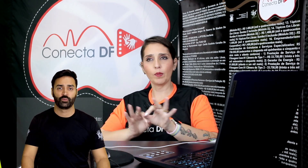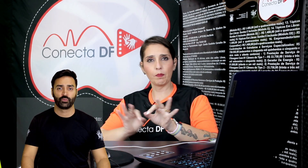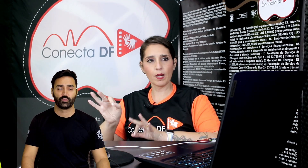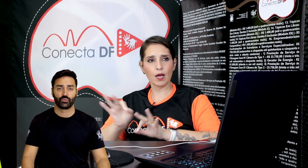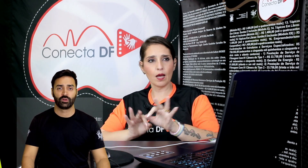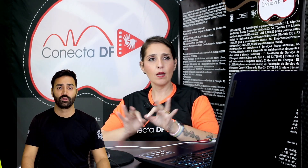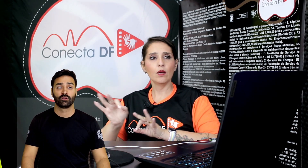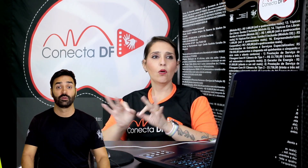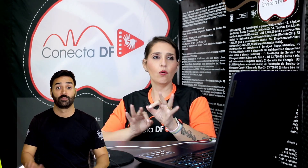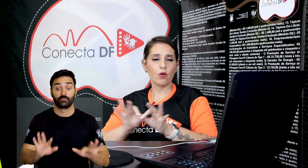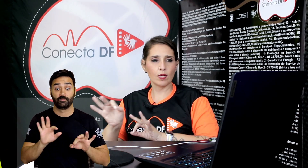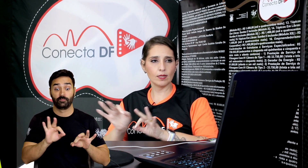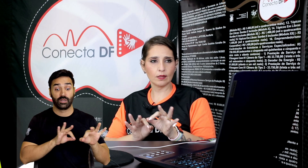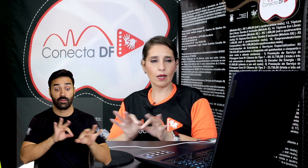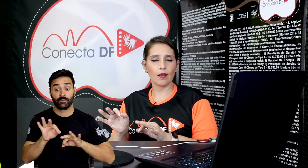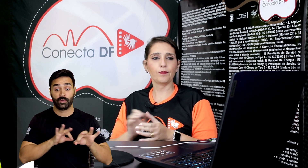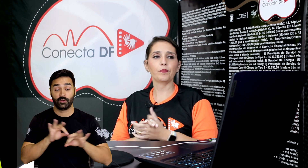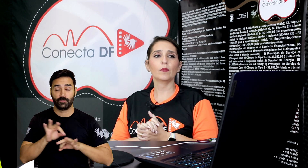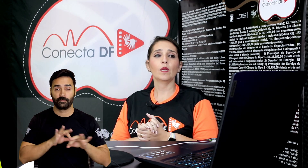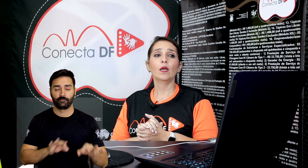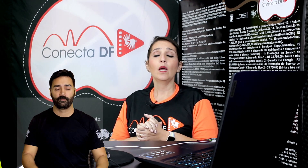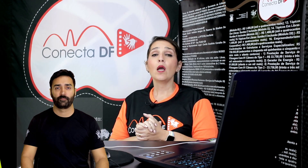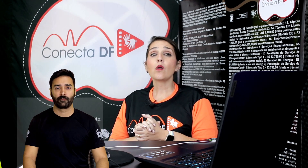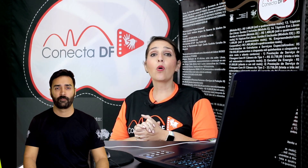Então, preparar ou organizar.